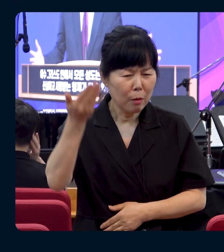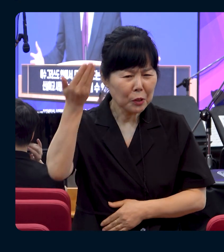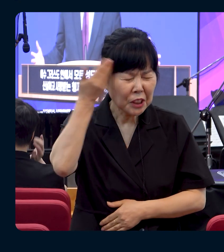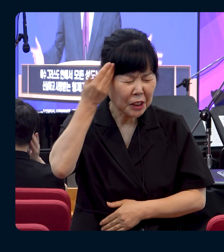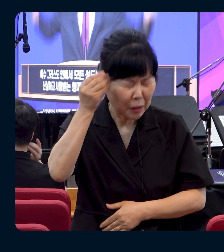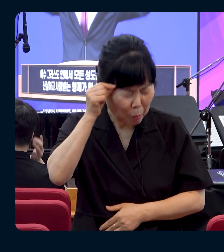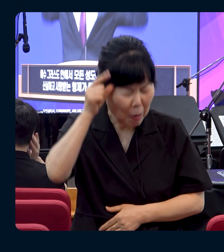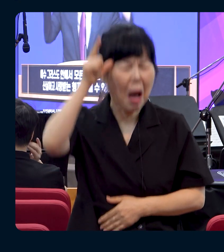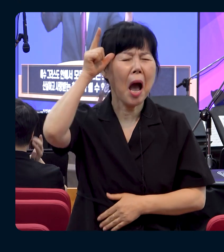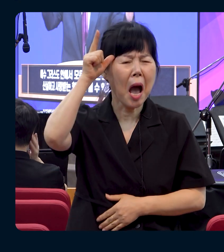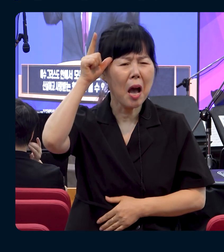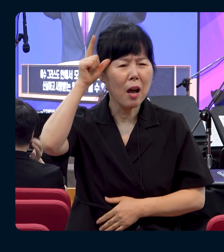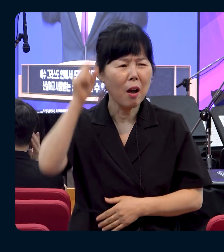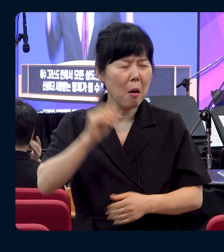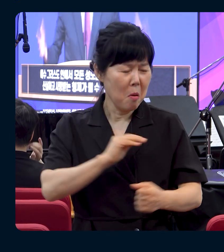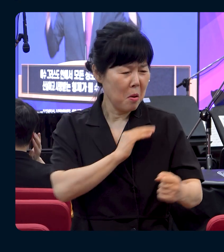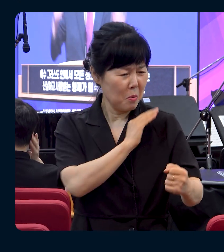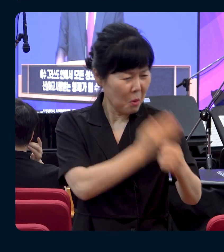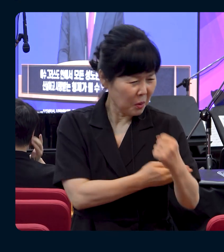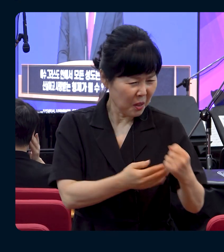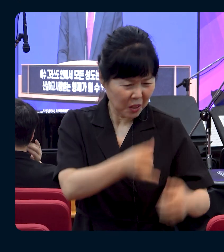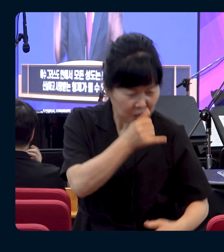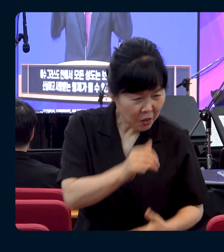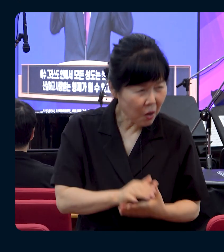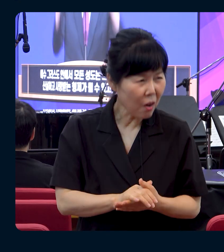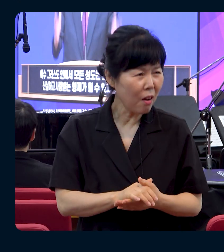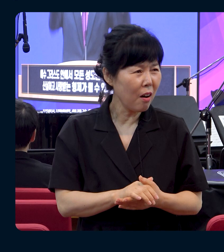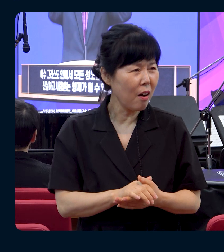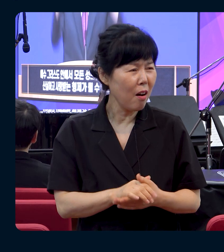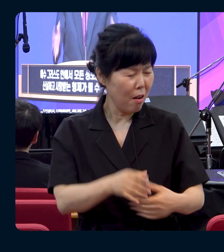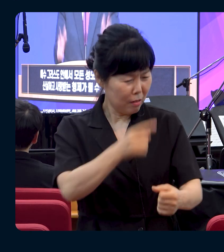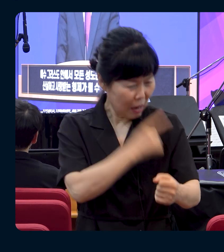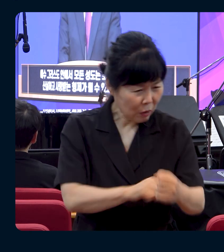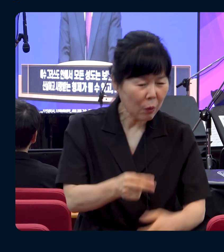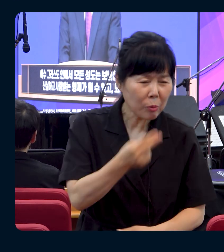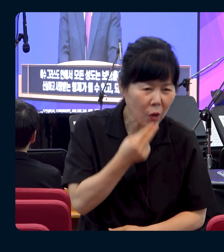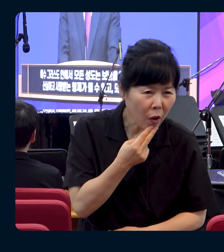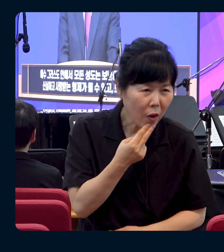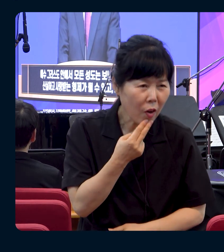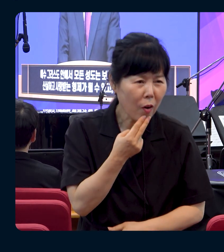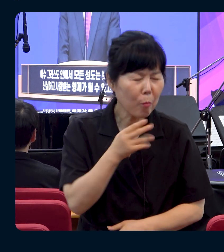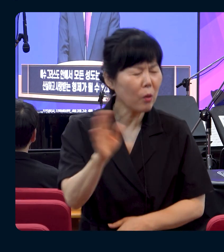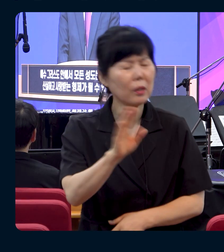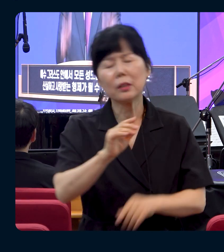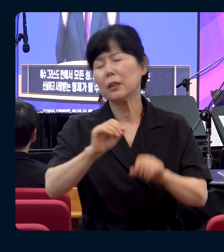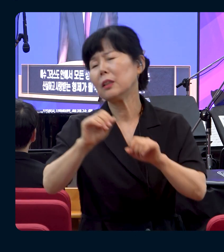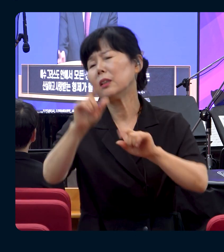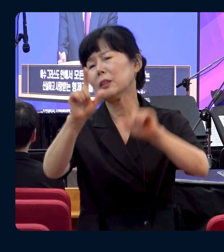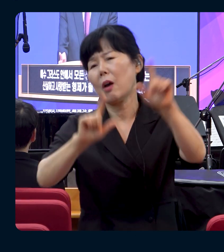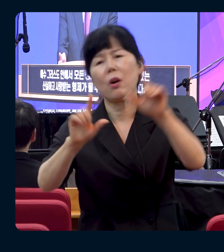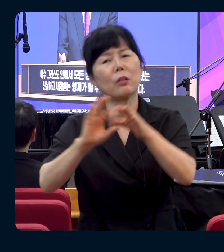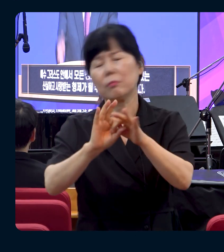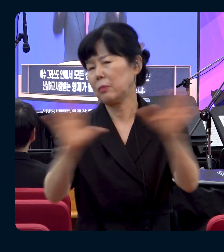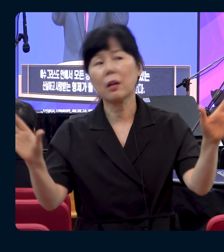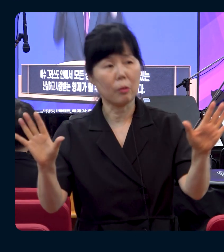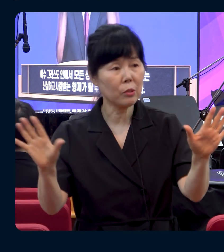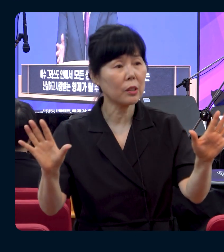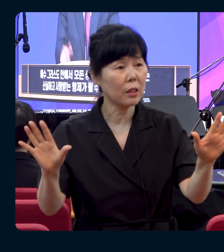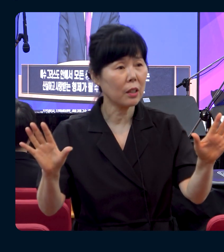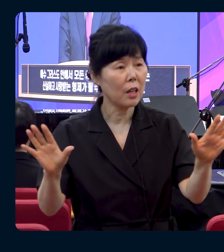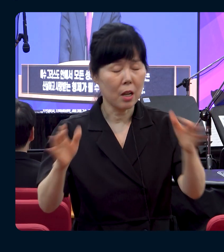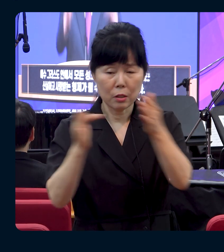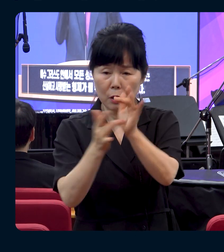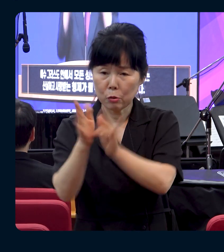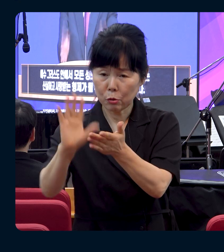못한 사람이든지 능력이 있든지 없든지 어떤 처지와 상황에 있든지 예수 그리스도 안에서